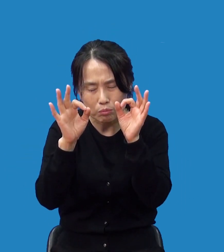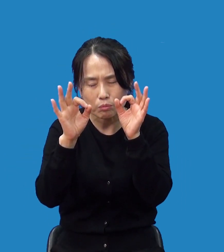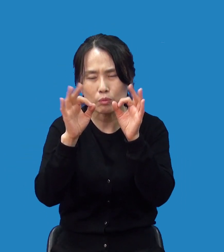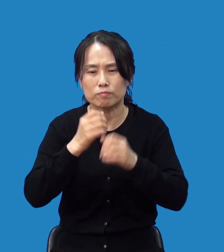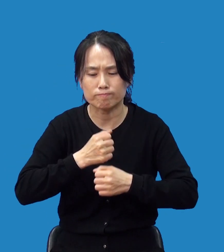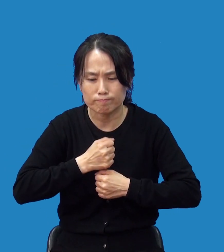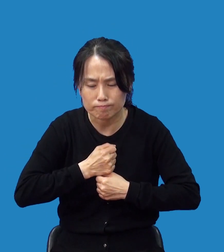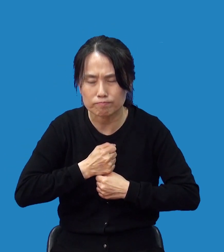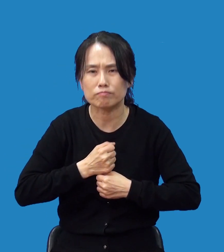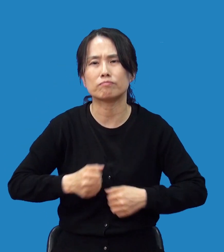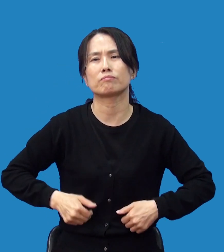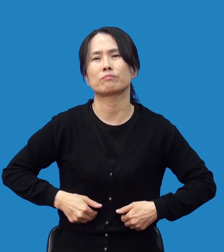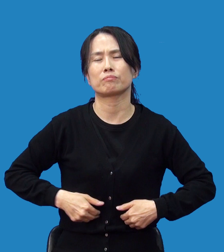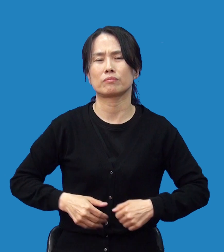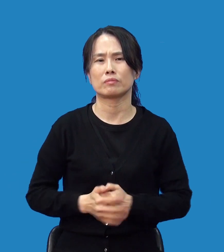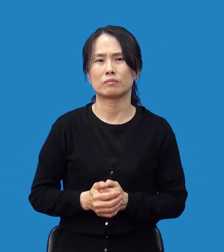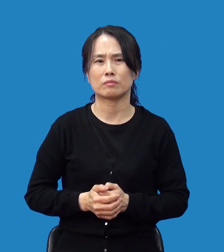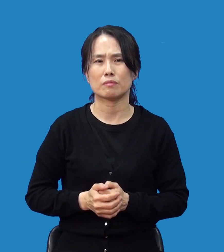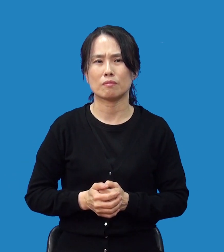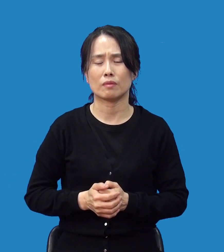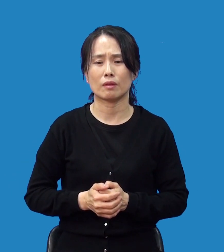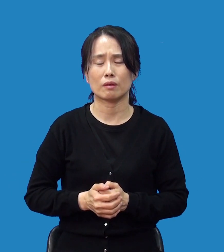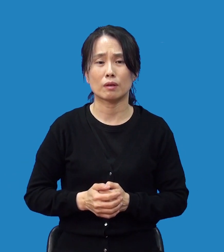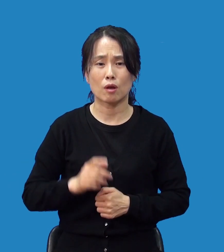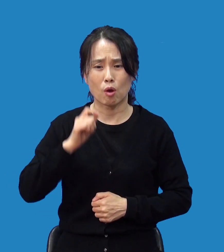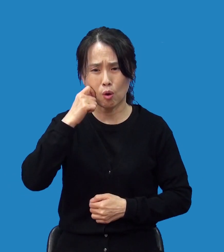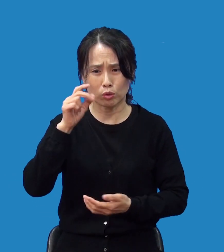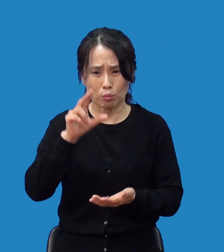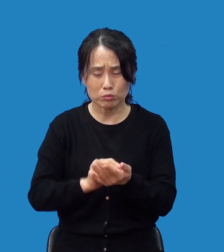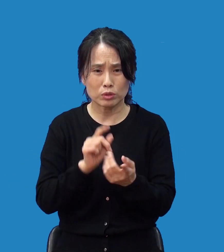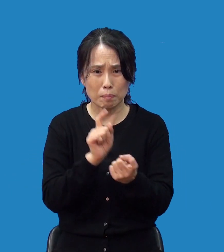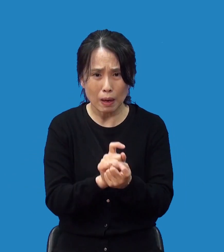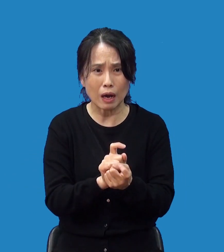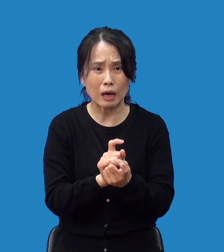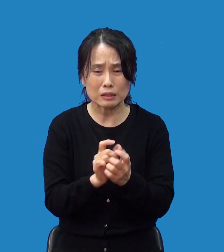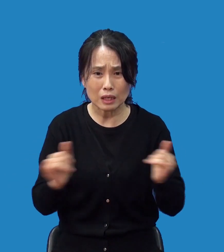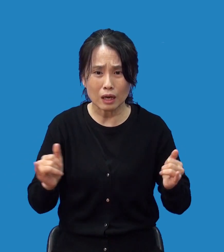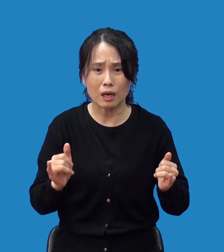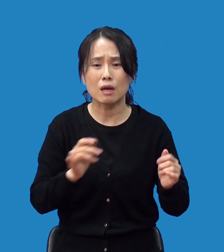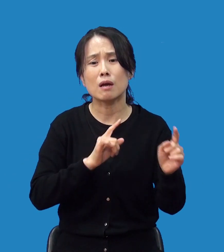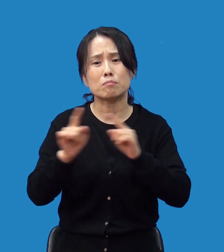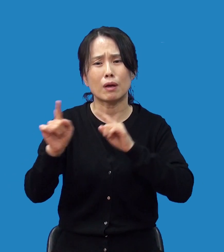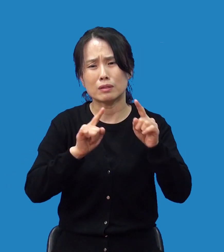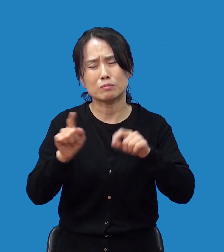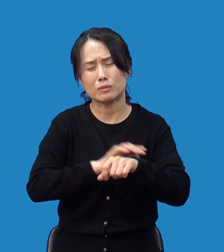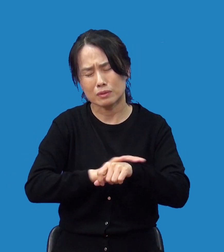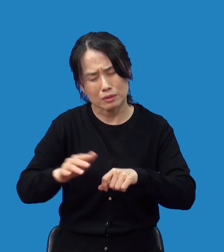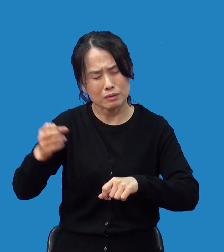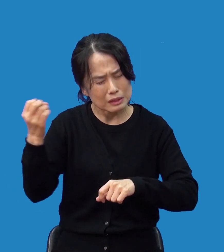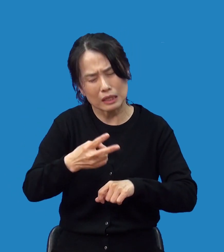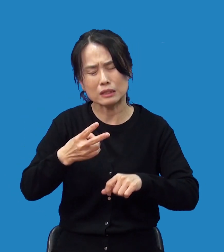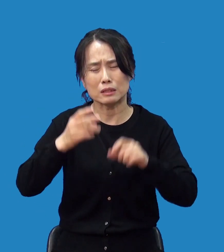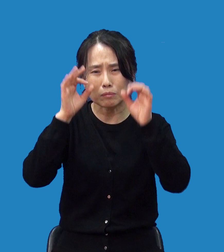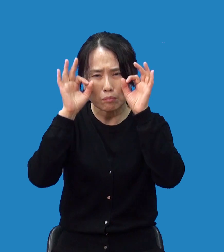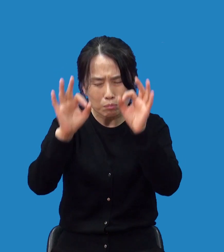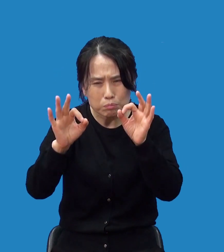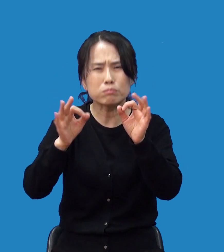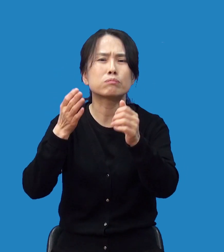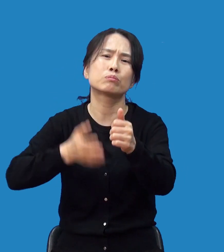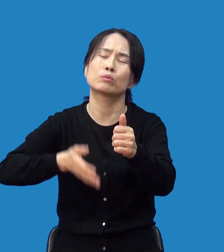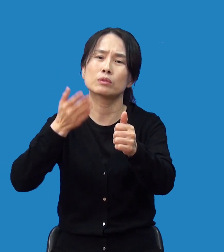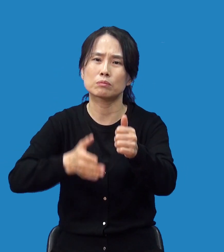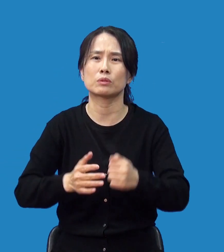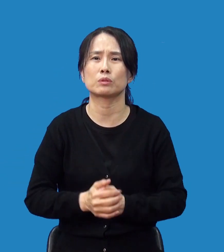깊은 계곡에 빠진 사람 말씀의 자리로 도두어져야 합니다. 인생에 생겨난 그 모든